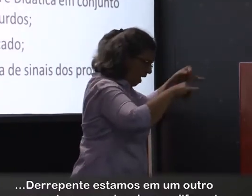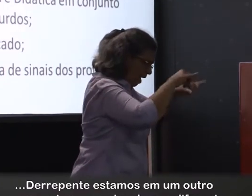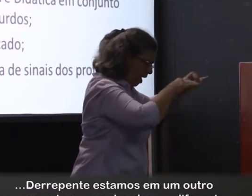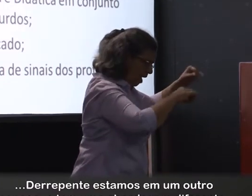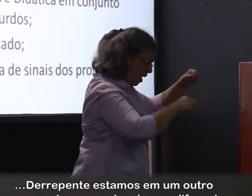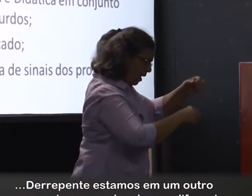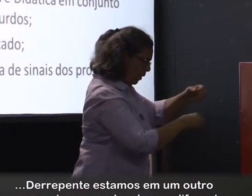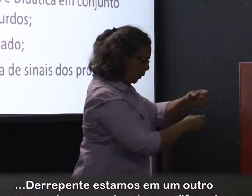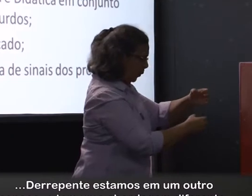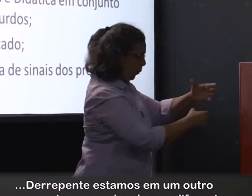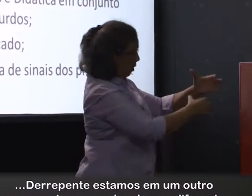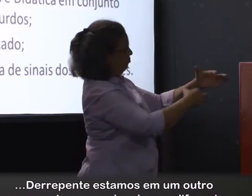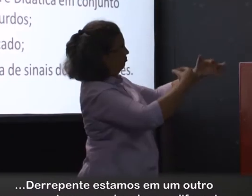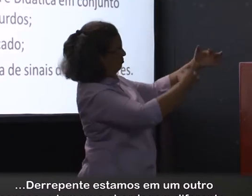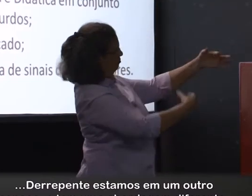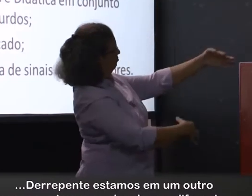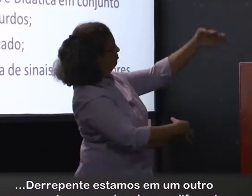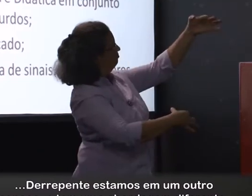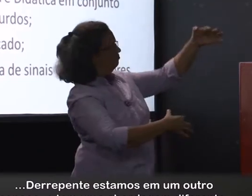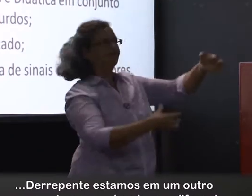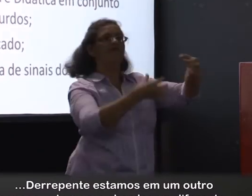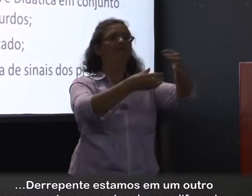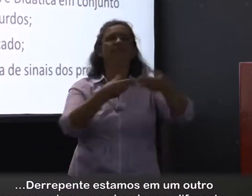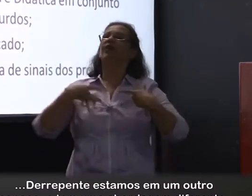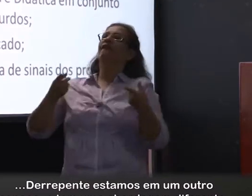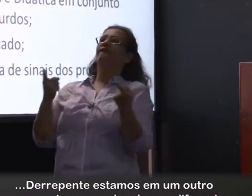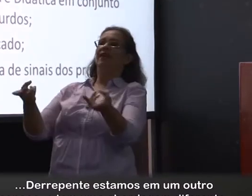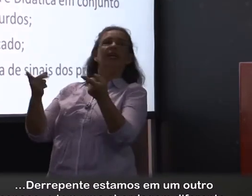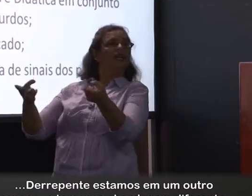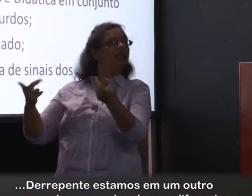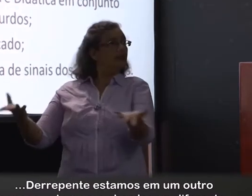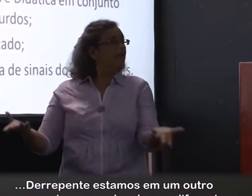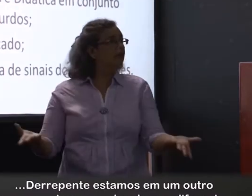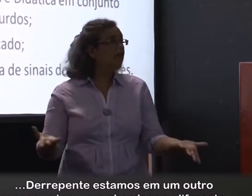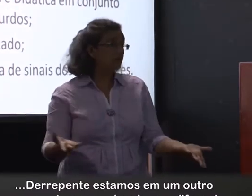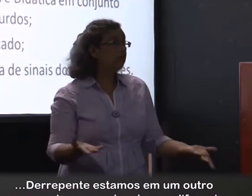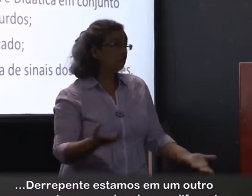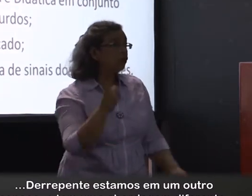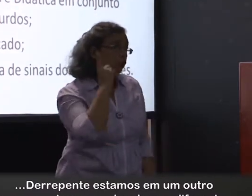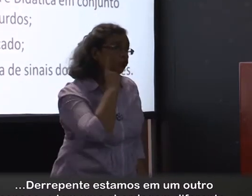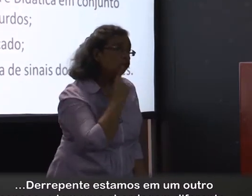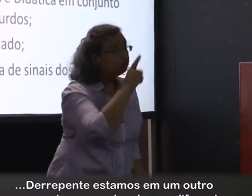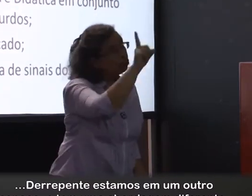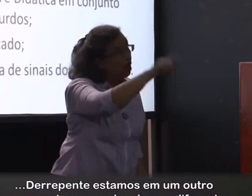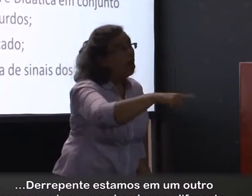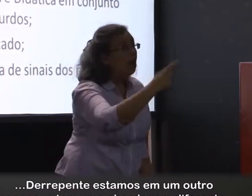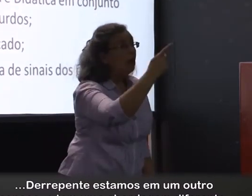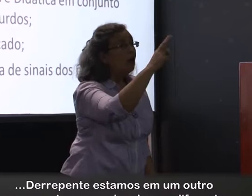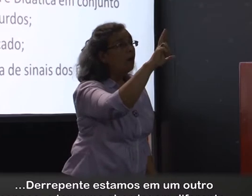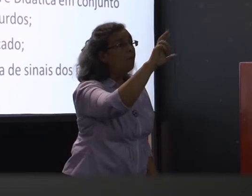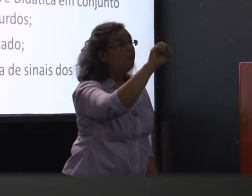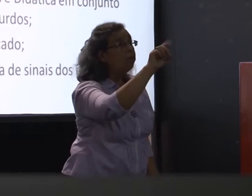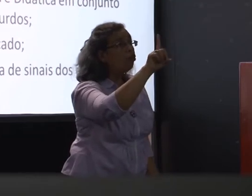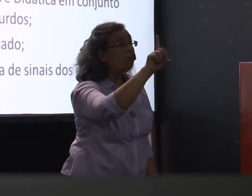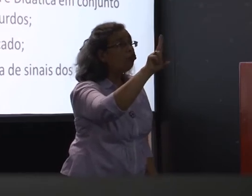Num outro espaço, de repente a gente está num outro espaço e tem uma abordagem diferente.